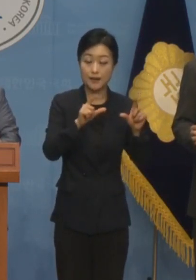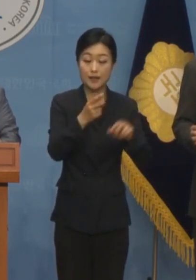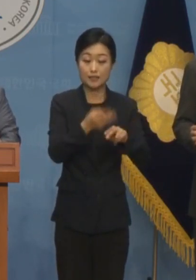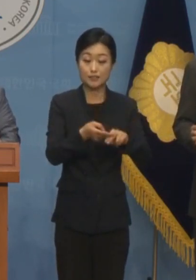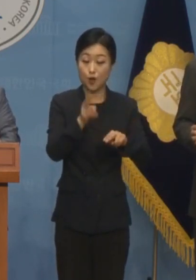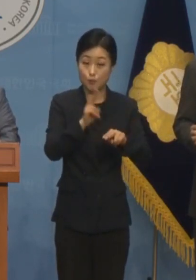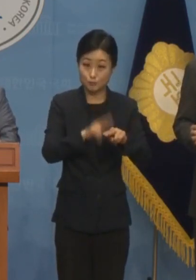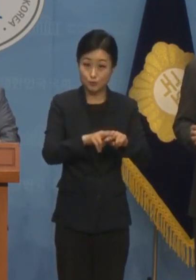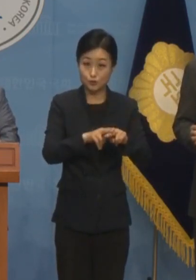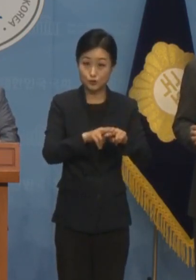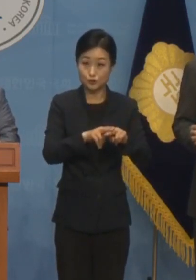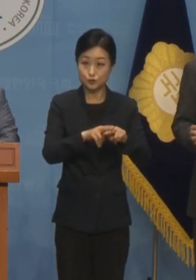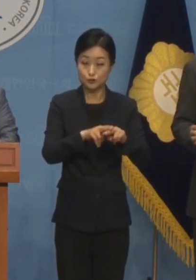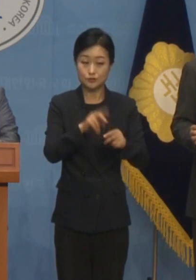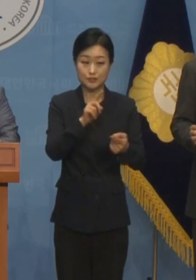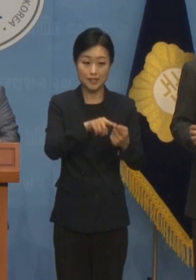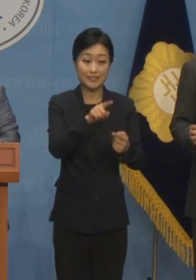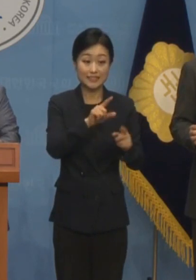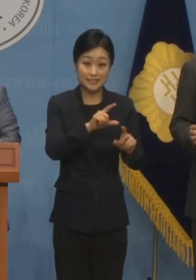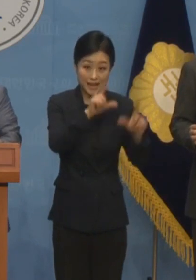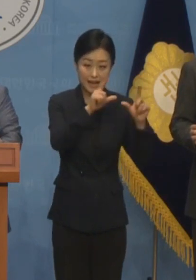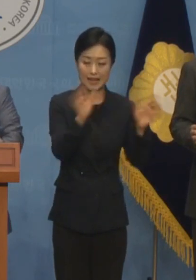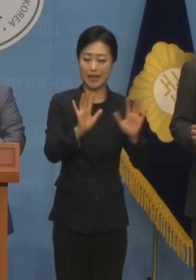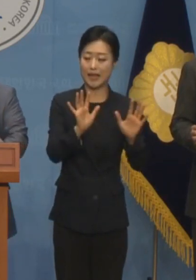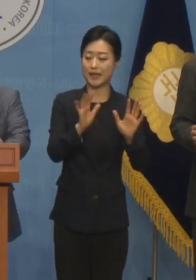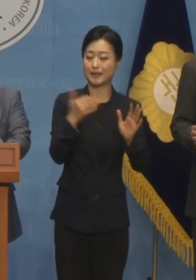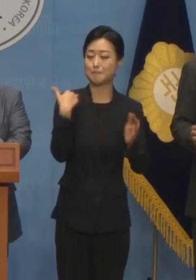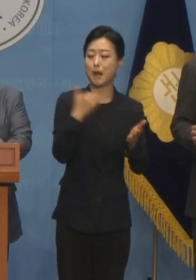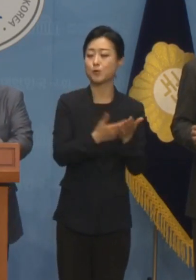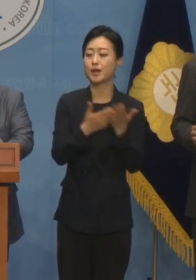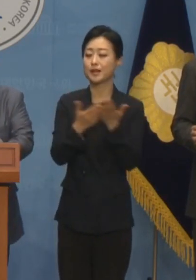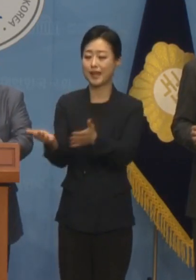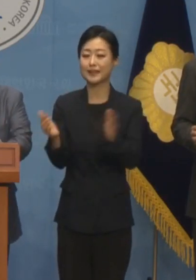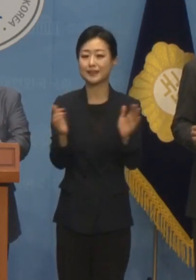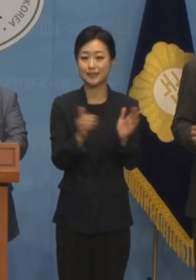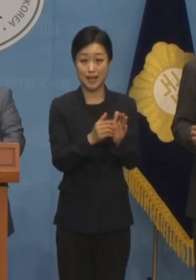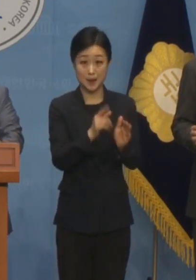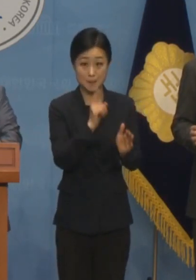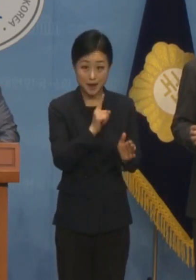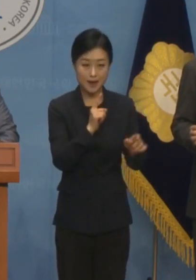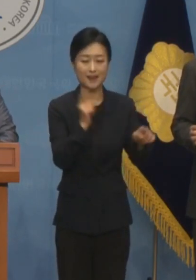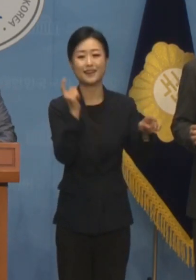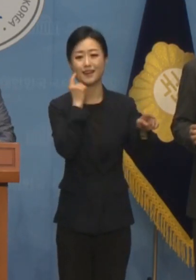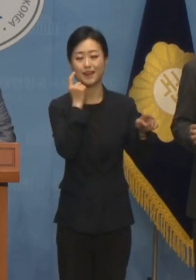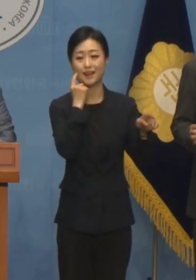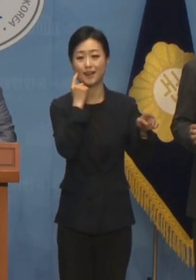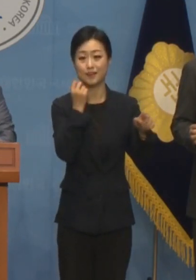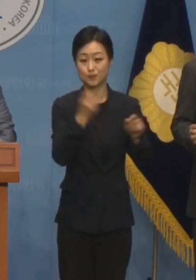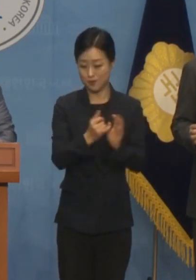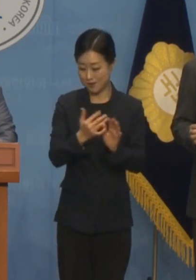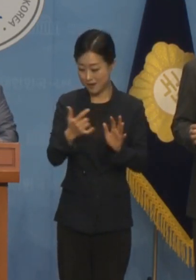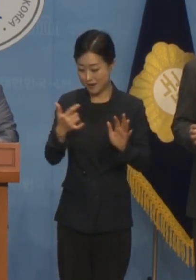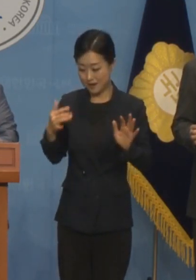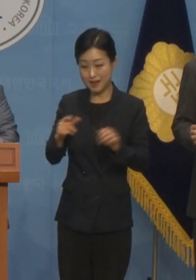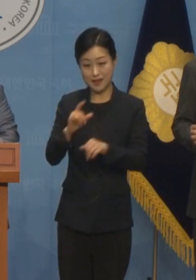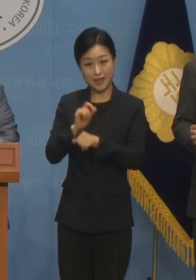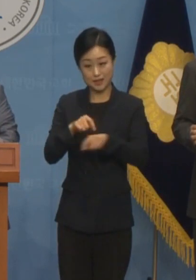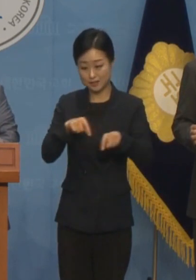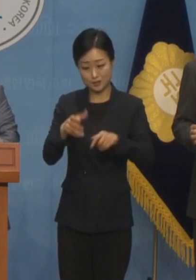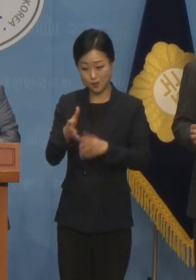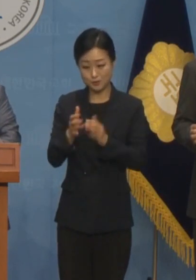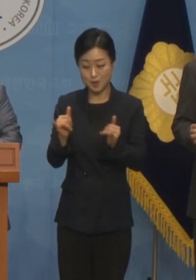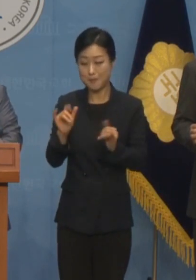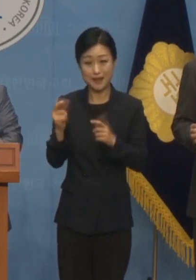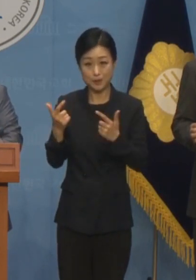분명히 들어있는 걸로 우리는 보이는데 그 사람들이 앉아있는 폰부터가 행정관이 아니지 않습니까? 그냥 기다렸다